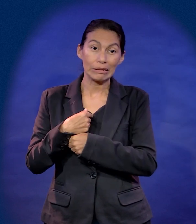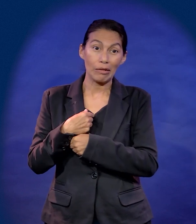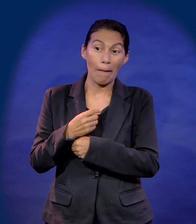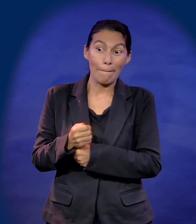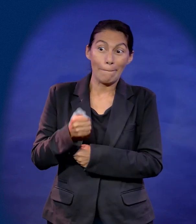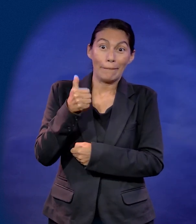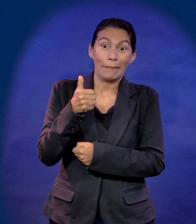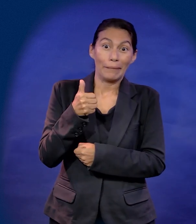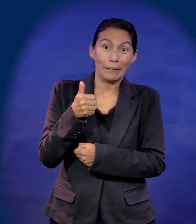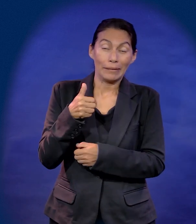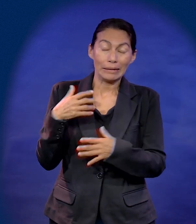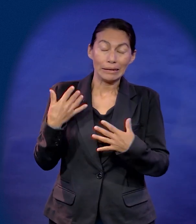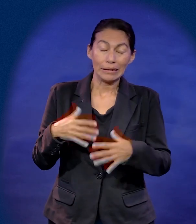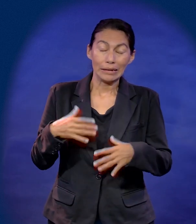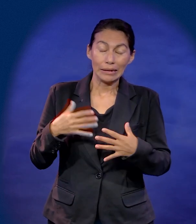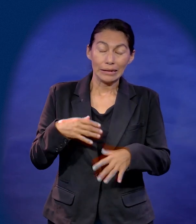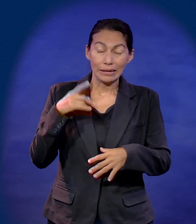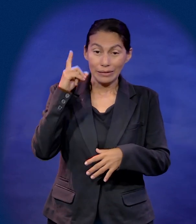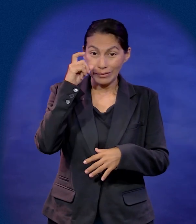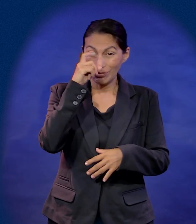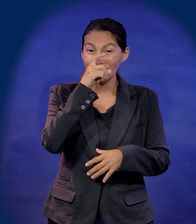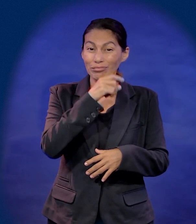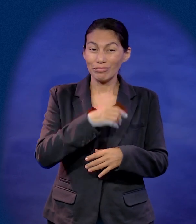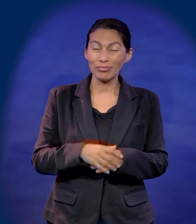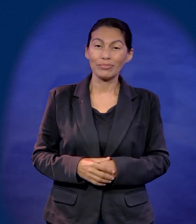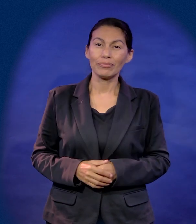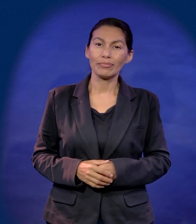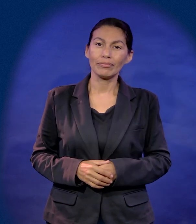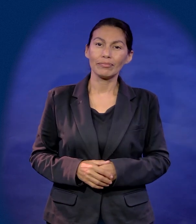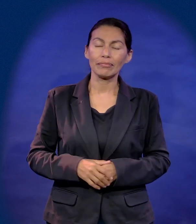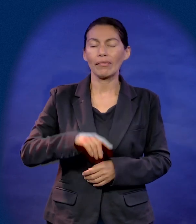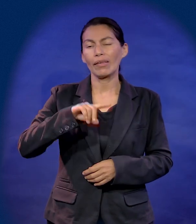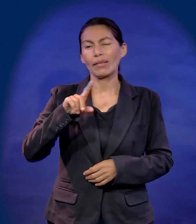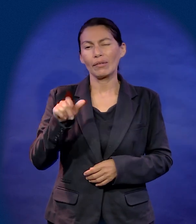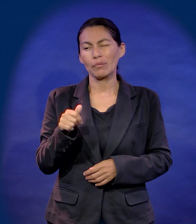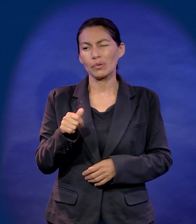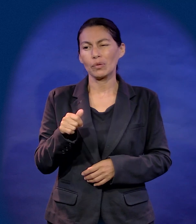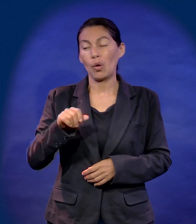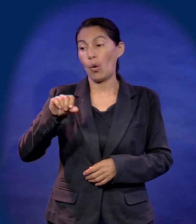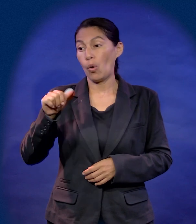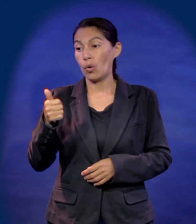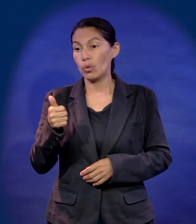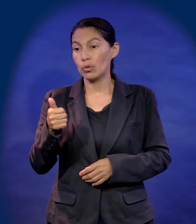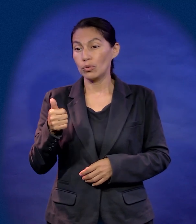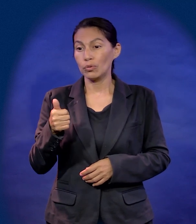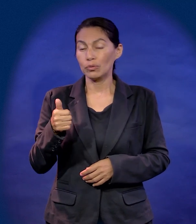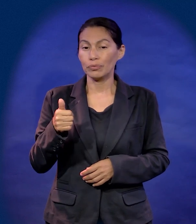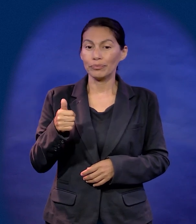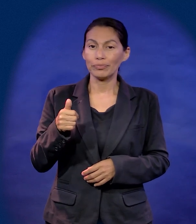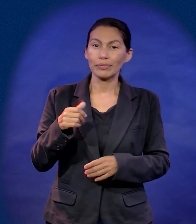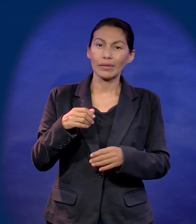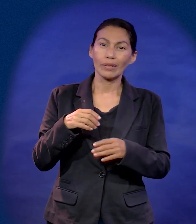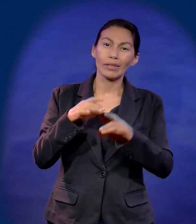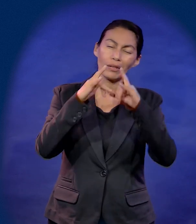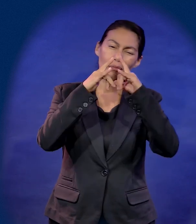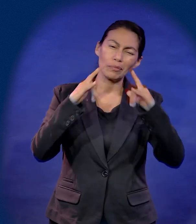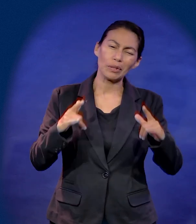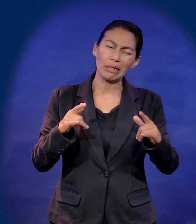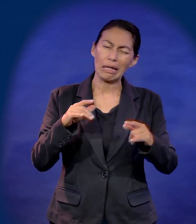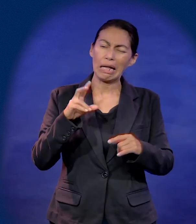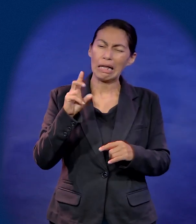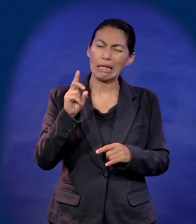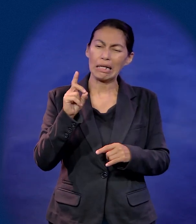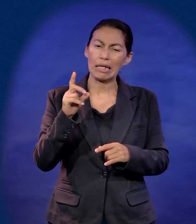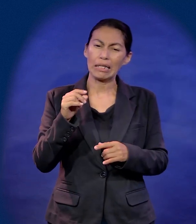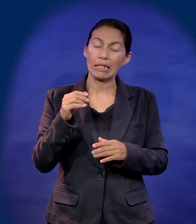yo salía del país a cargo de menores de edad. Después de eso prometí no volver a hacerlo. Después, en otro camporí, ahí andaba con